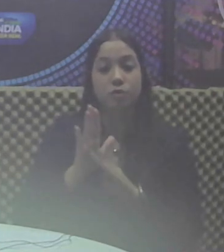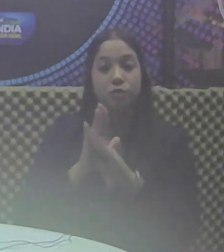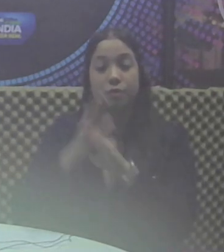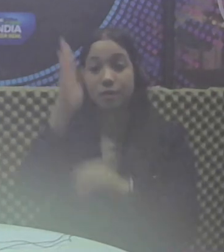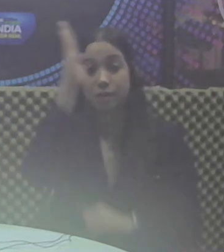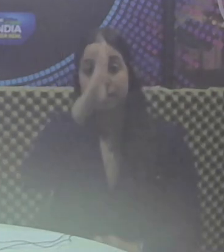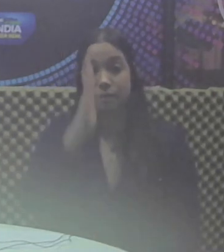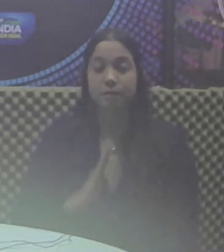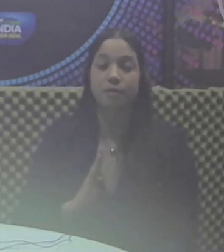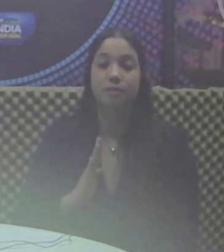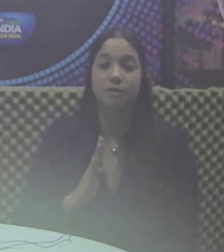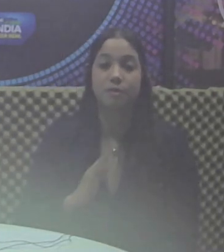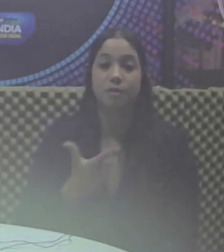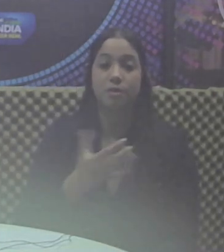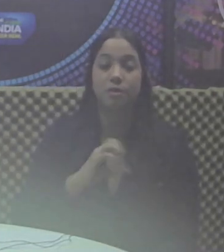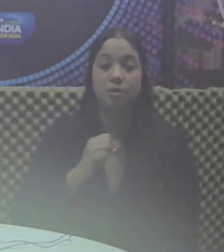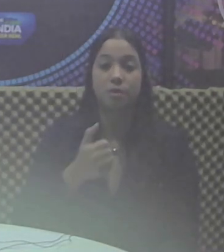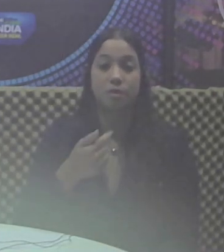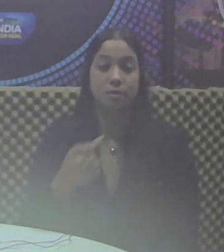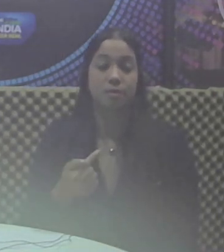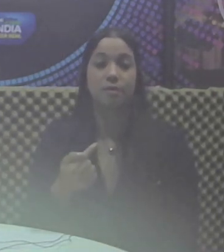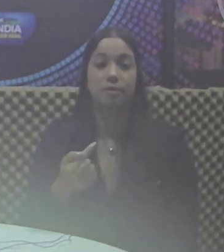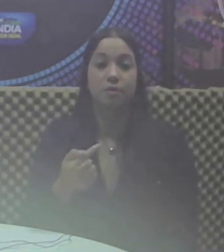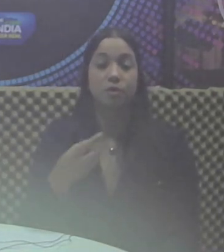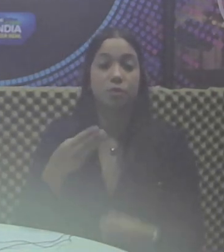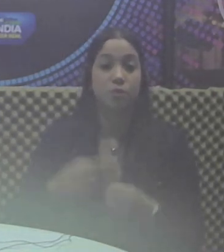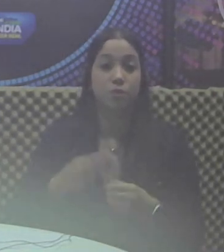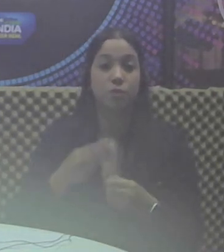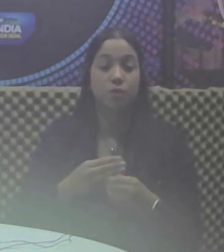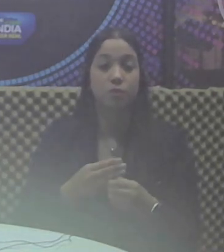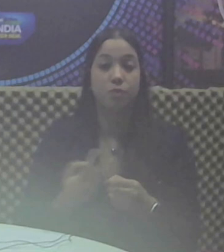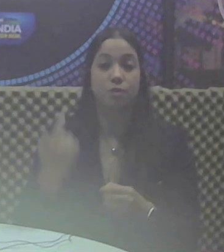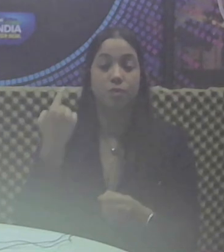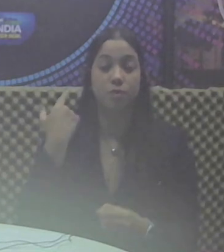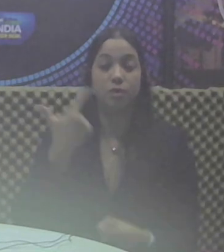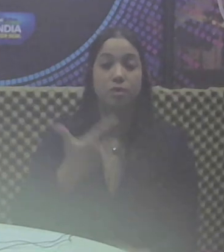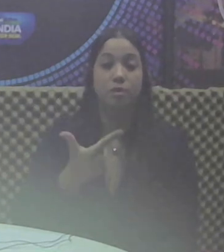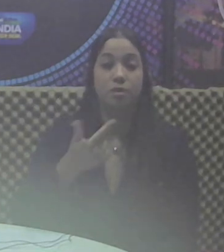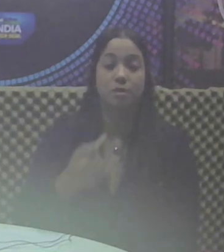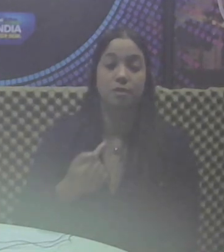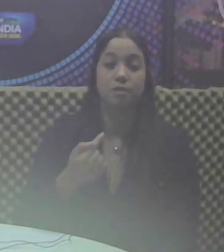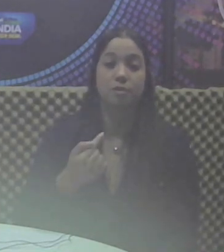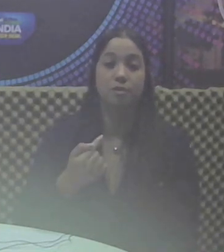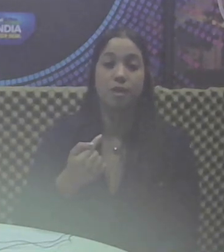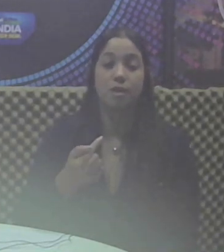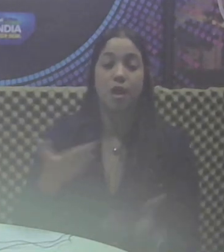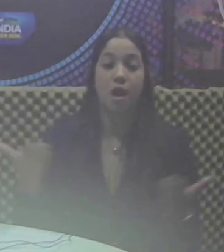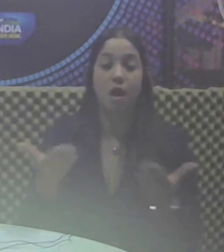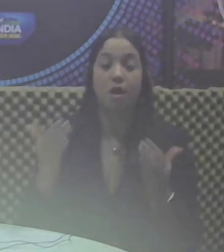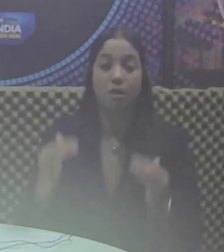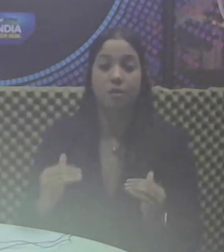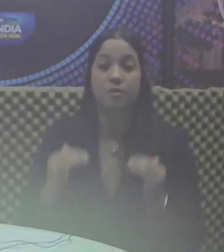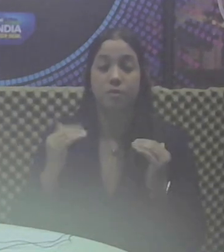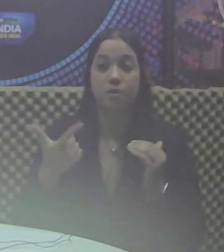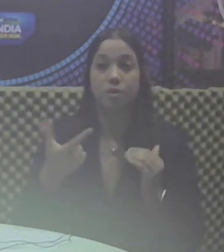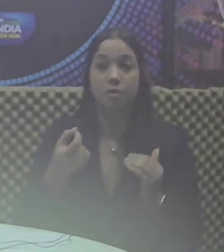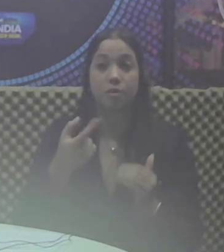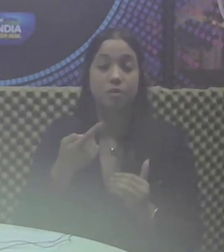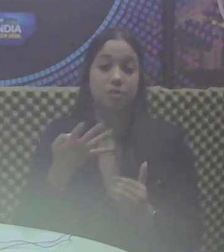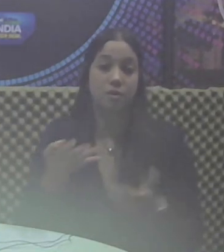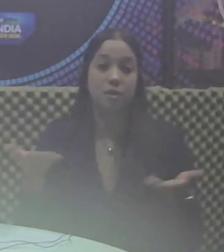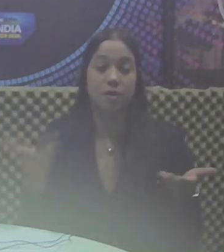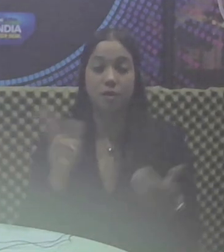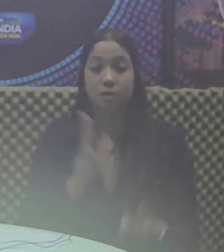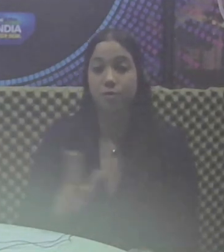nacional. Em 2017, o município estava na 27ª posição. Em 2024,